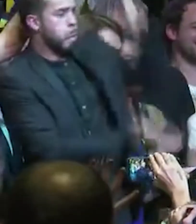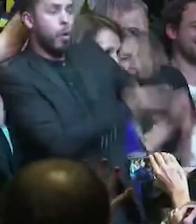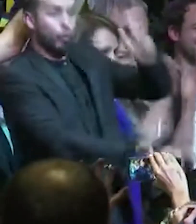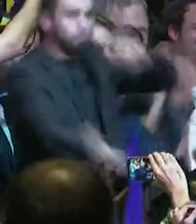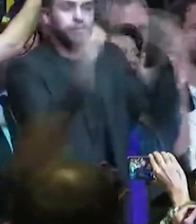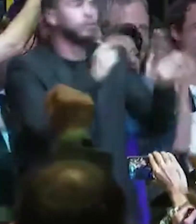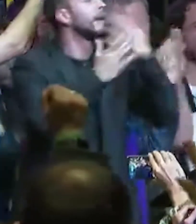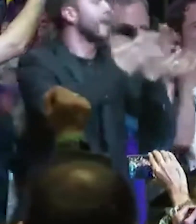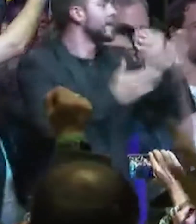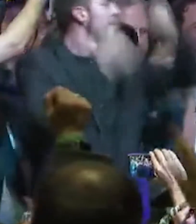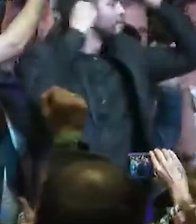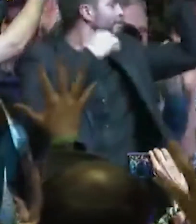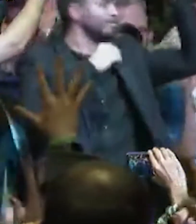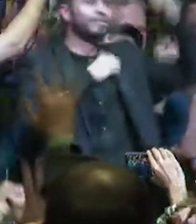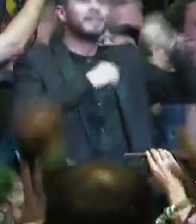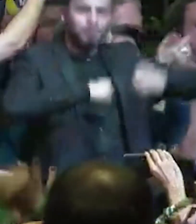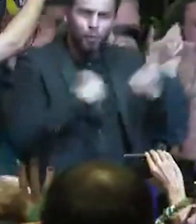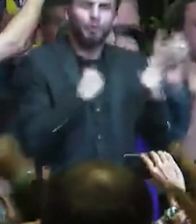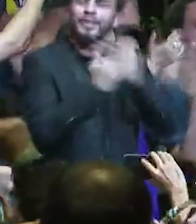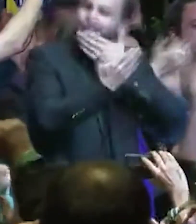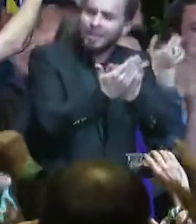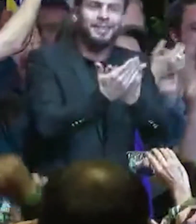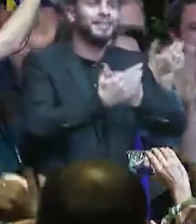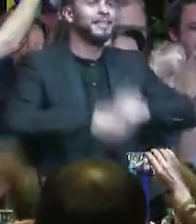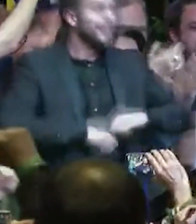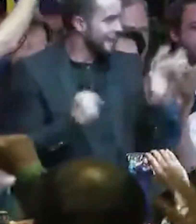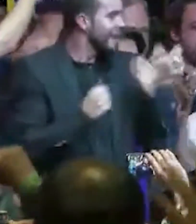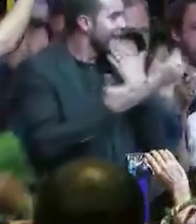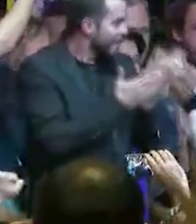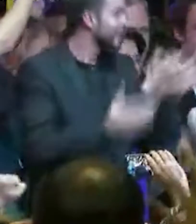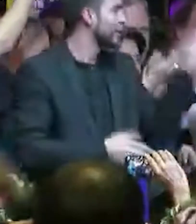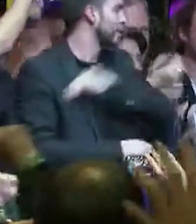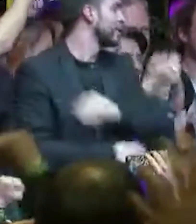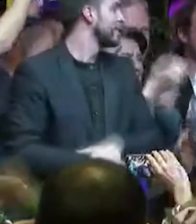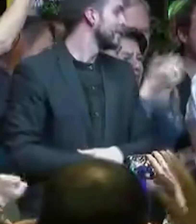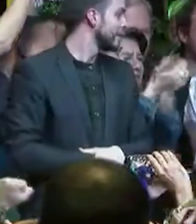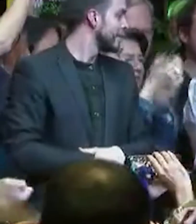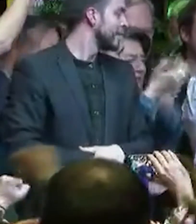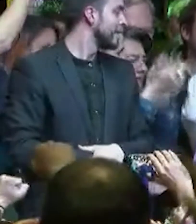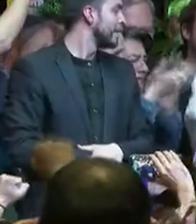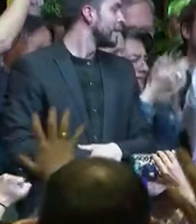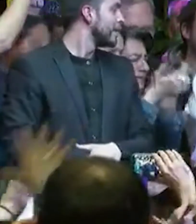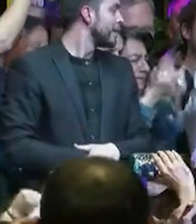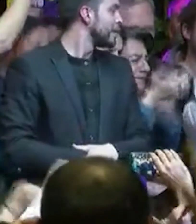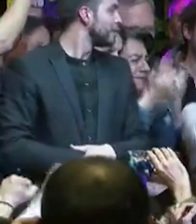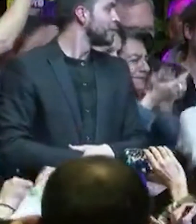sino que cambiamos la historia. ¡Gracias, Bogotá! ¡Gracias a todos!